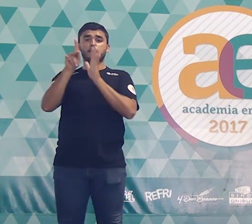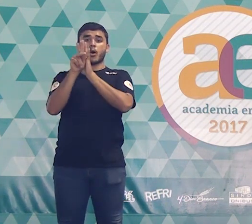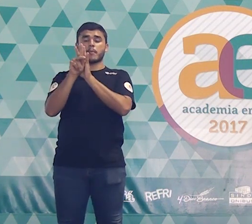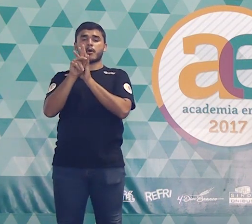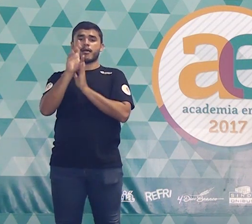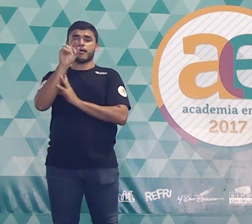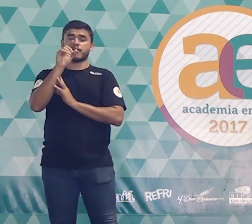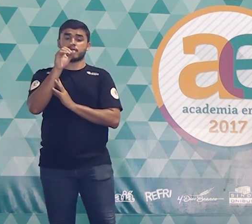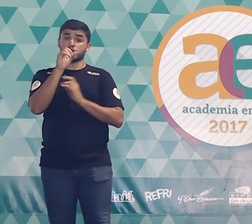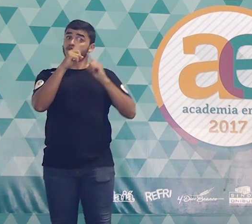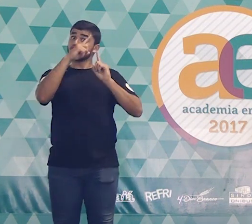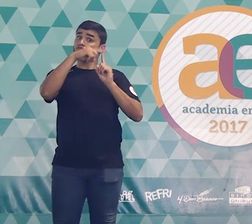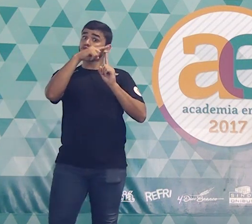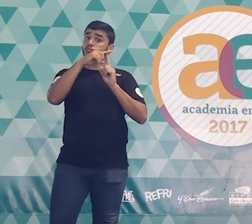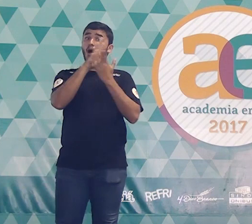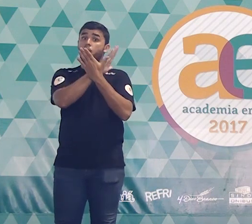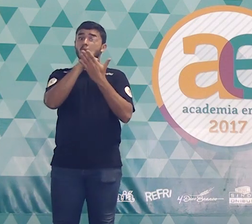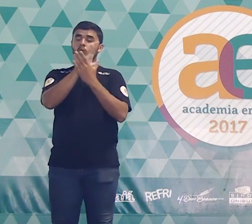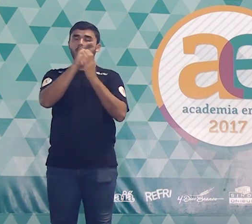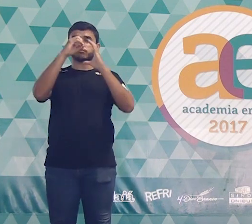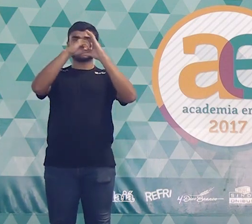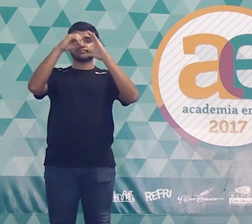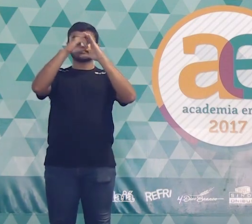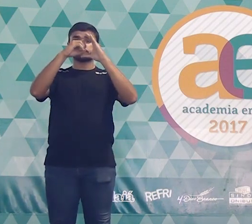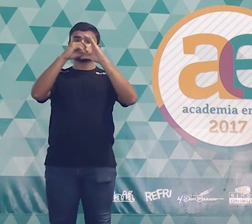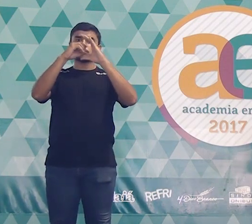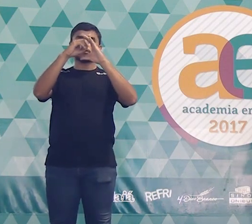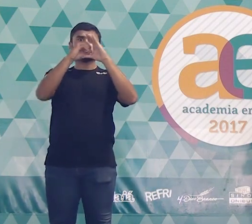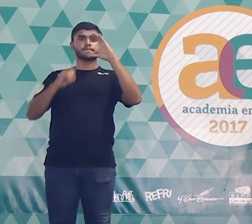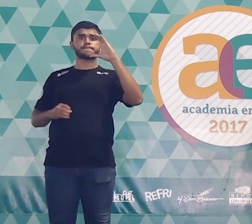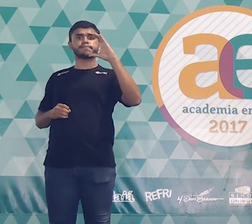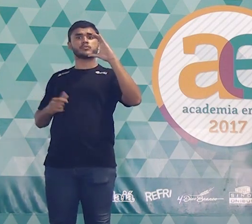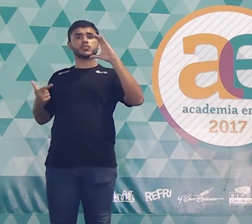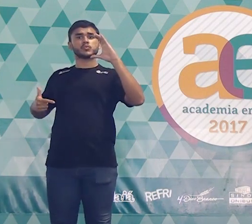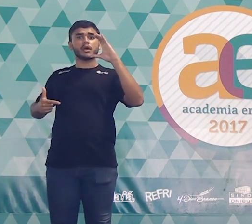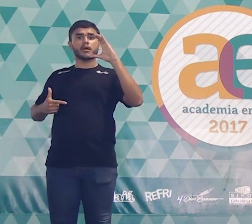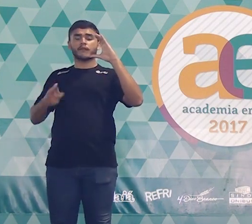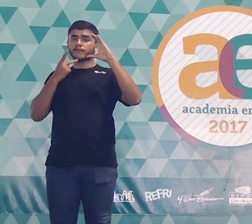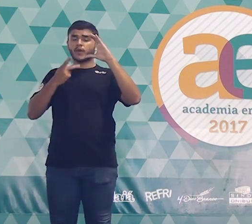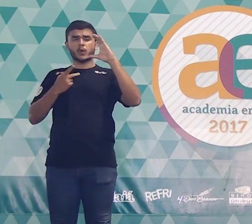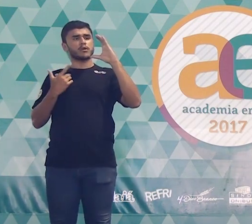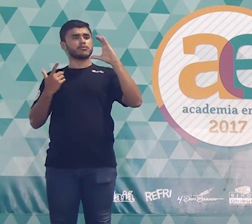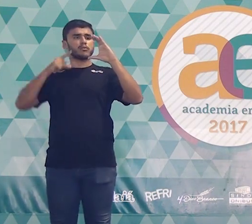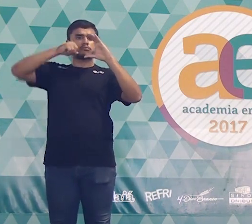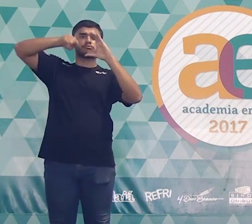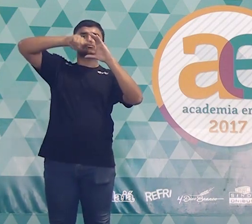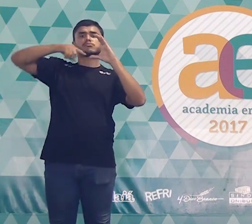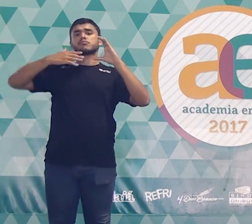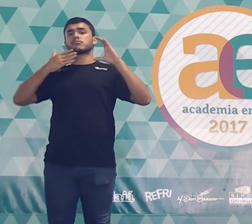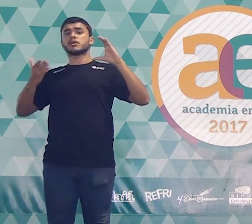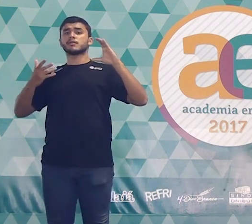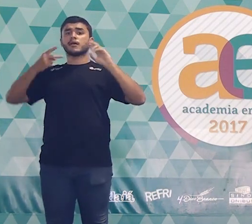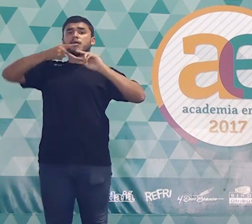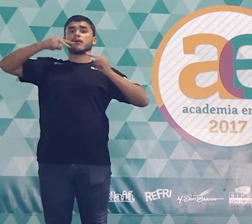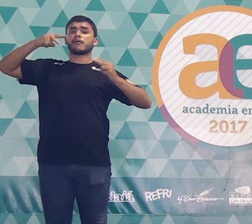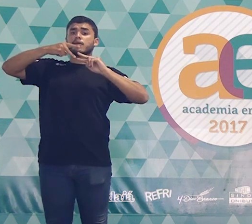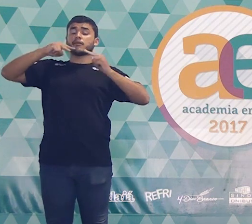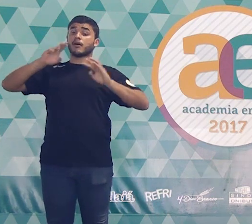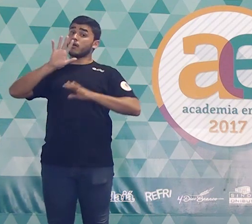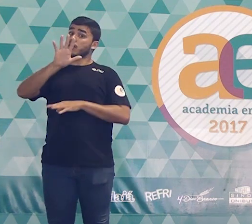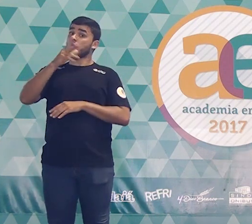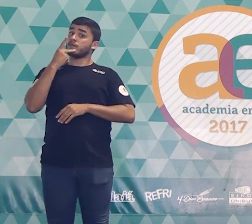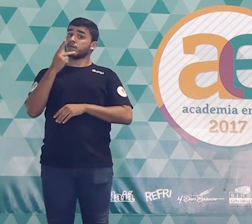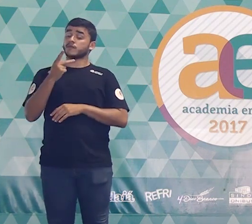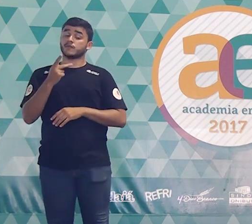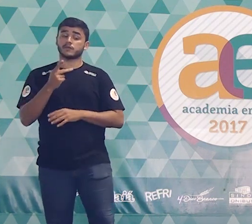As hemácias não têm núcleo. E aí? Não tem problema. Se você olhar a teoria celular, ela afirma várias